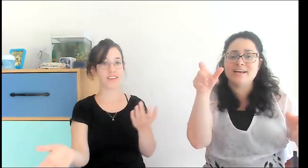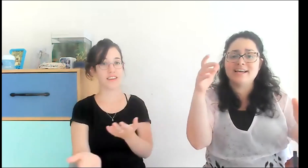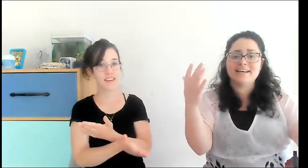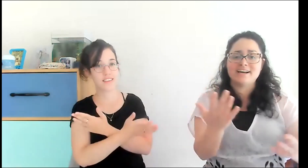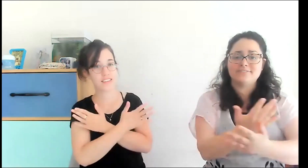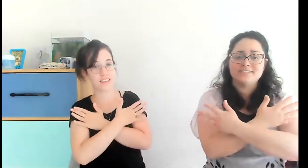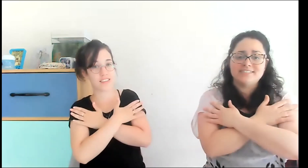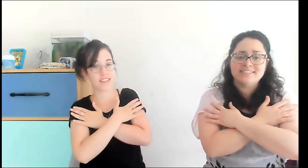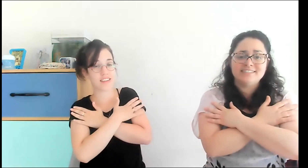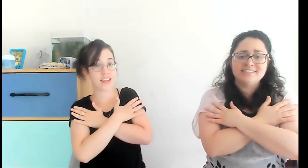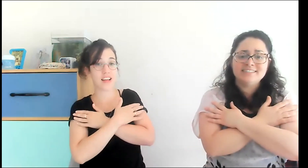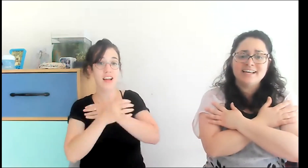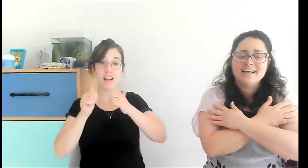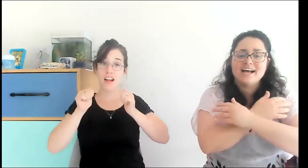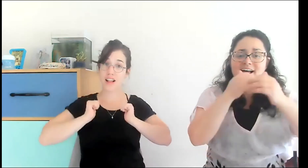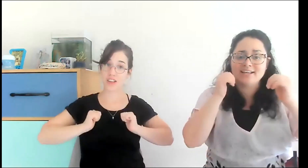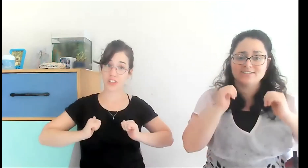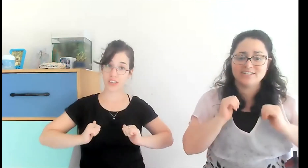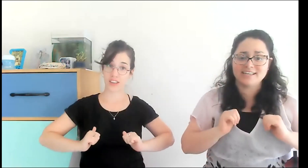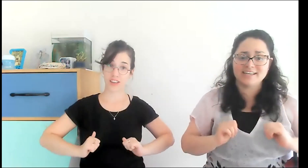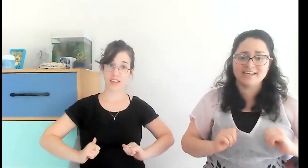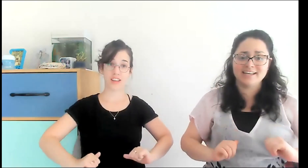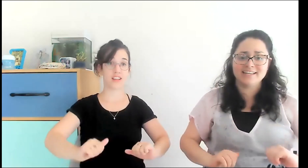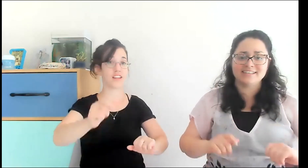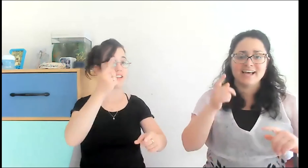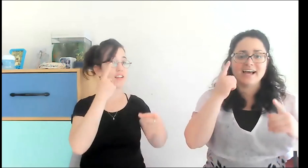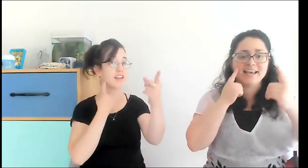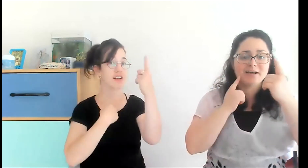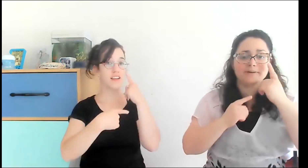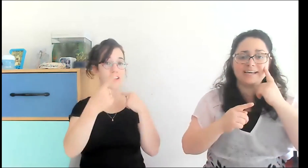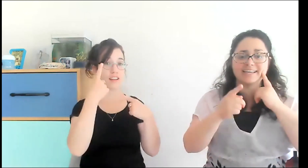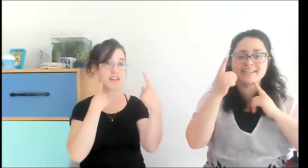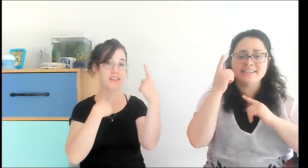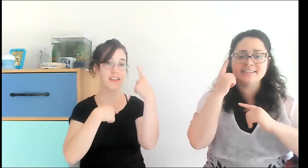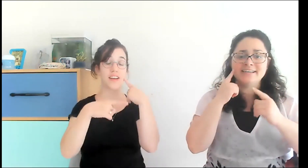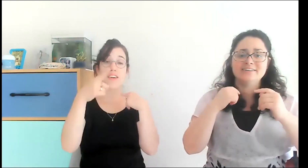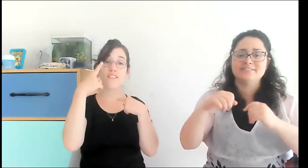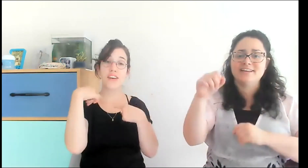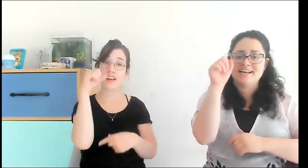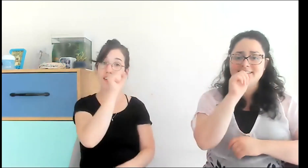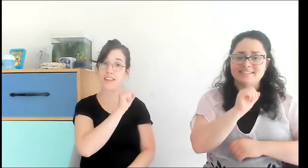אהובי נפשי, על השקט, על הבכי ועל זה